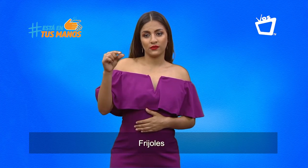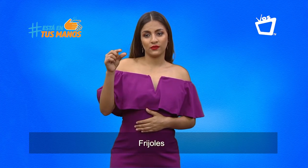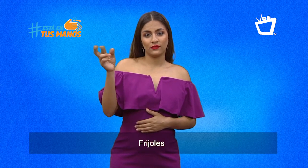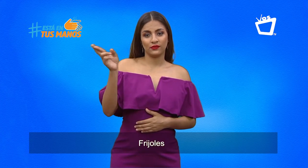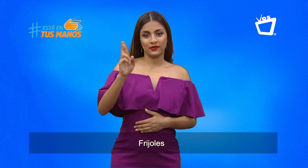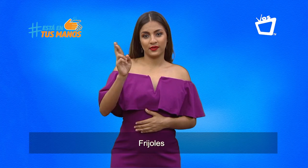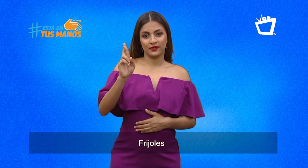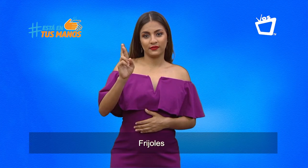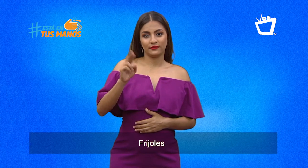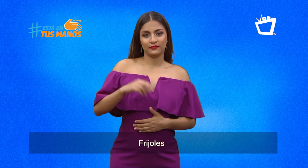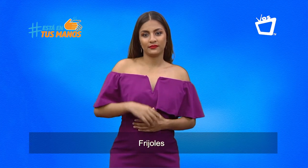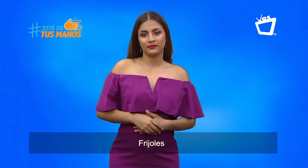frijoles